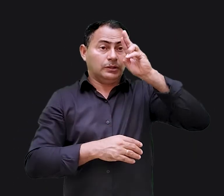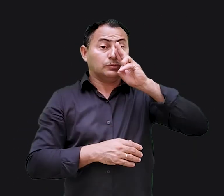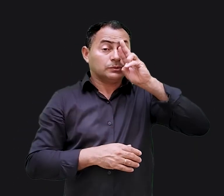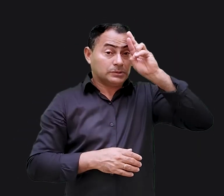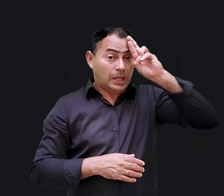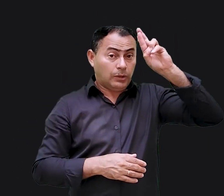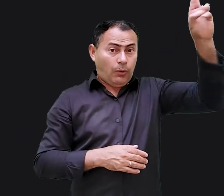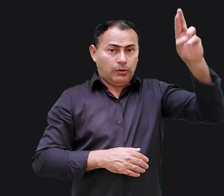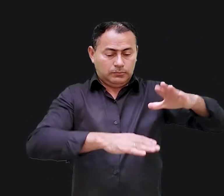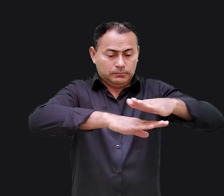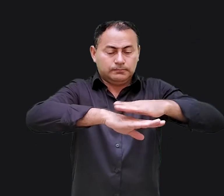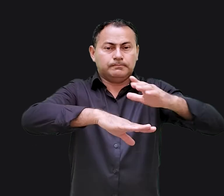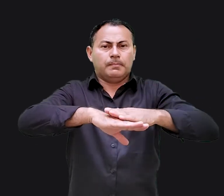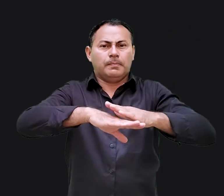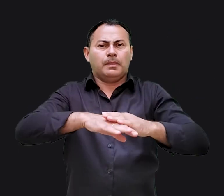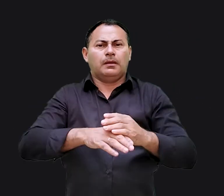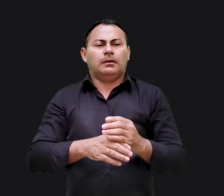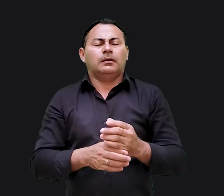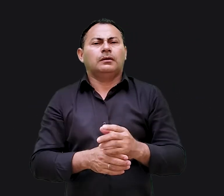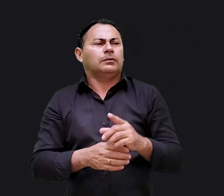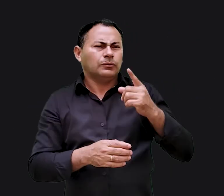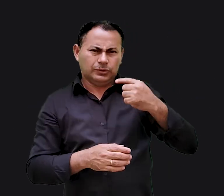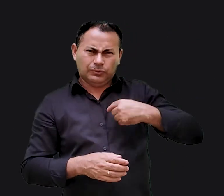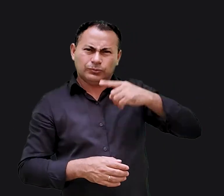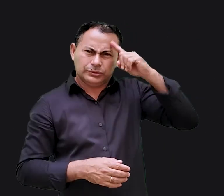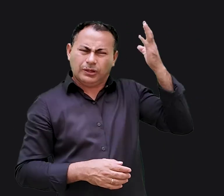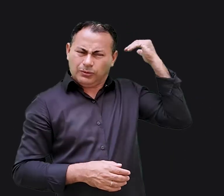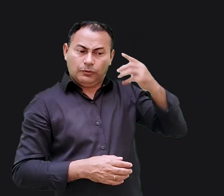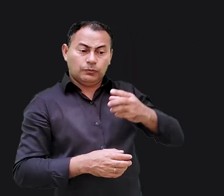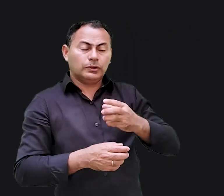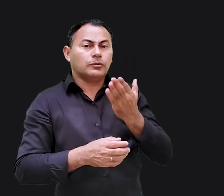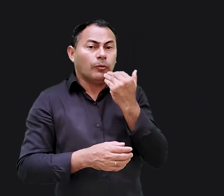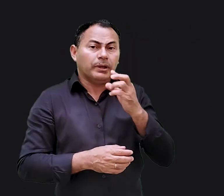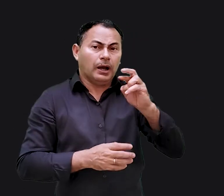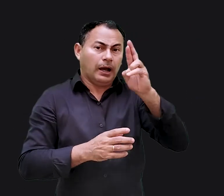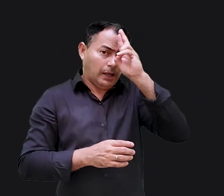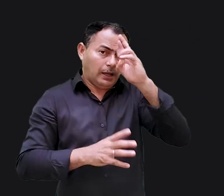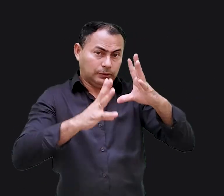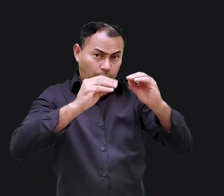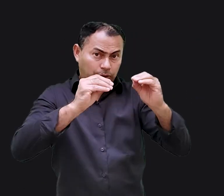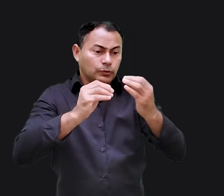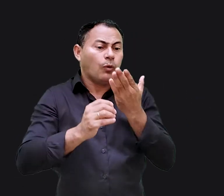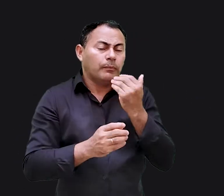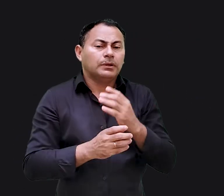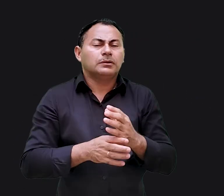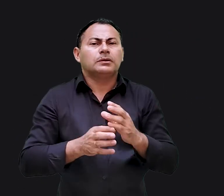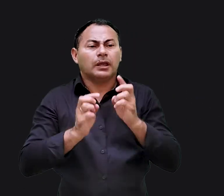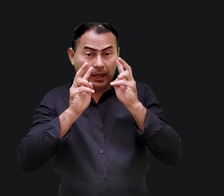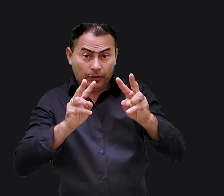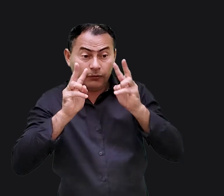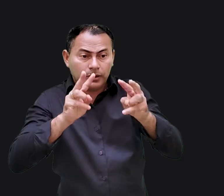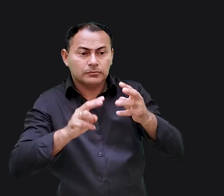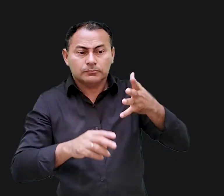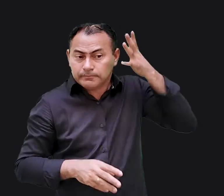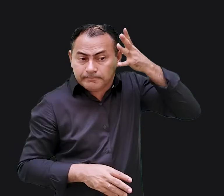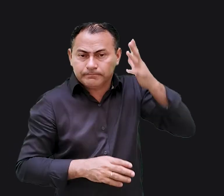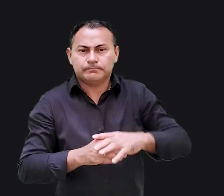mim. Há alguns anos fui jantar com um homem que eu considero um dos melhores pregadores e ministros que conhecia,